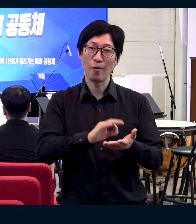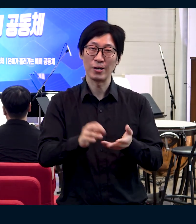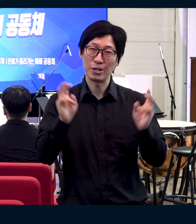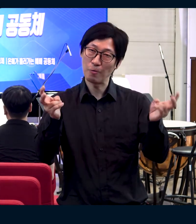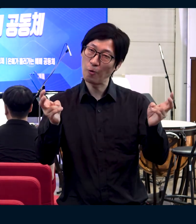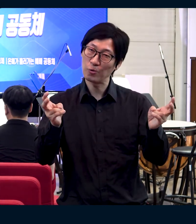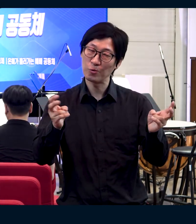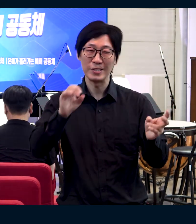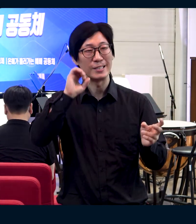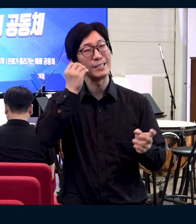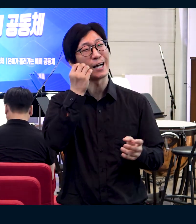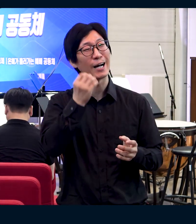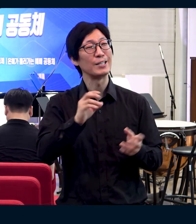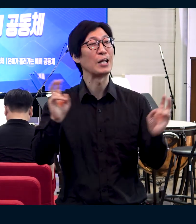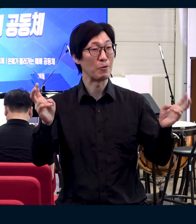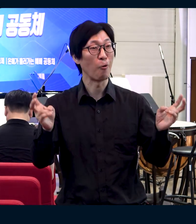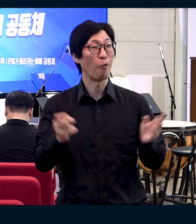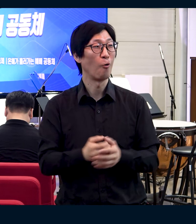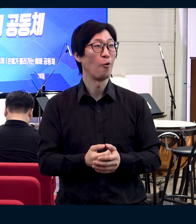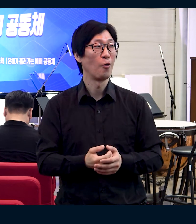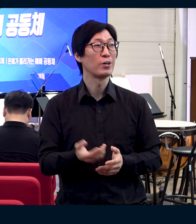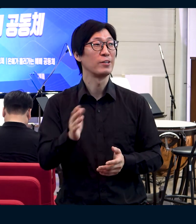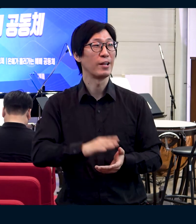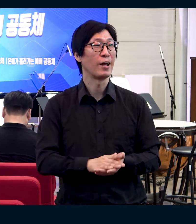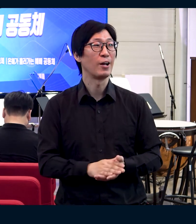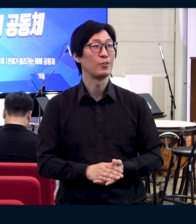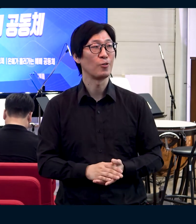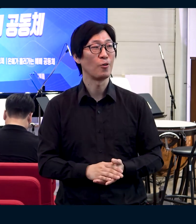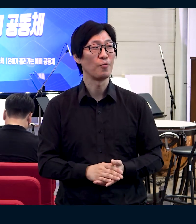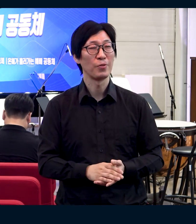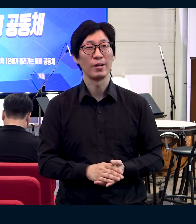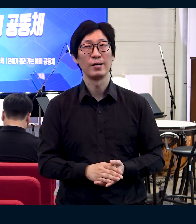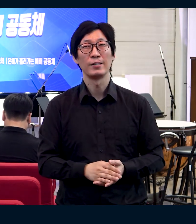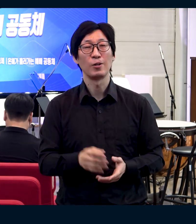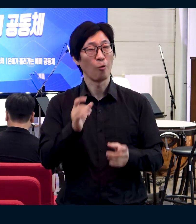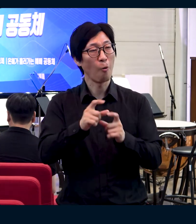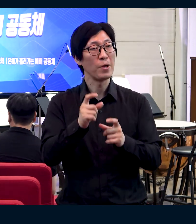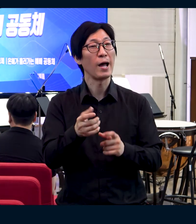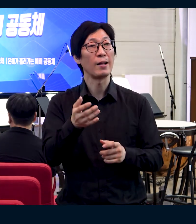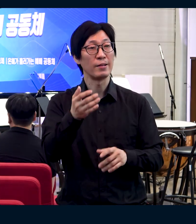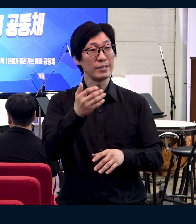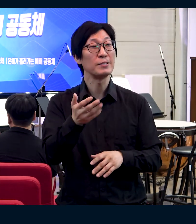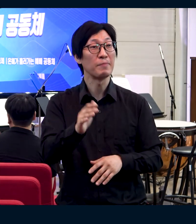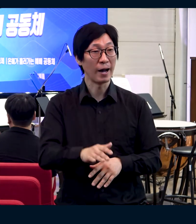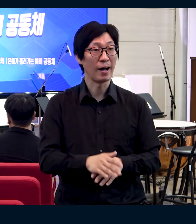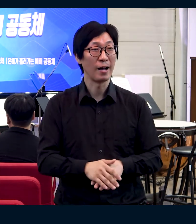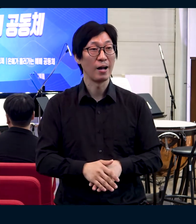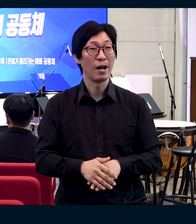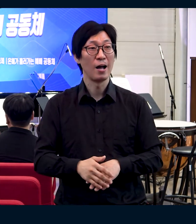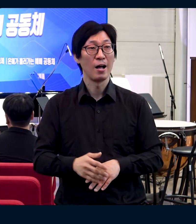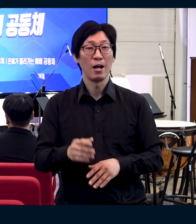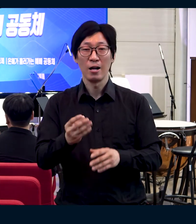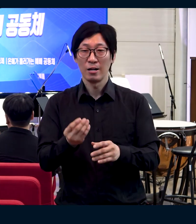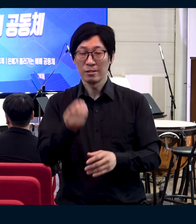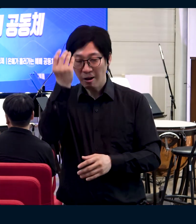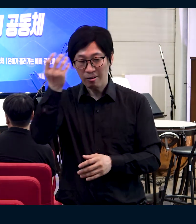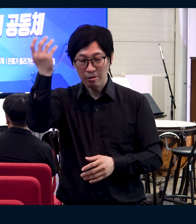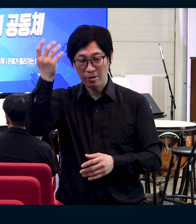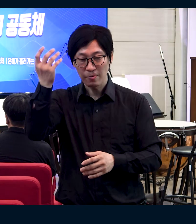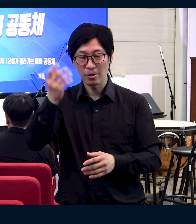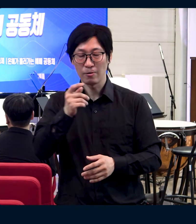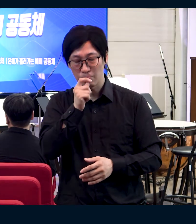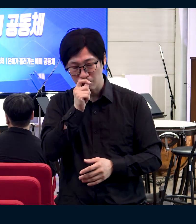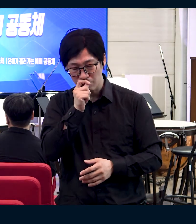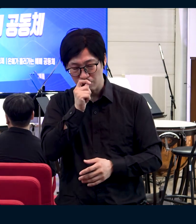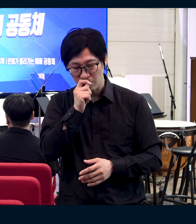않는, 좀 구태의연해 보여서, 그래서 정말 고민 많이 했는데, 말씀을